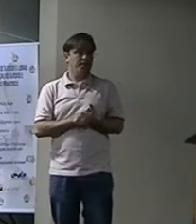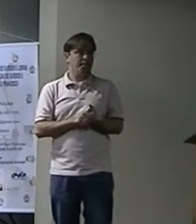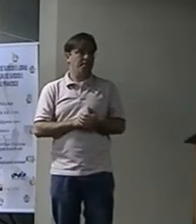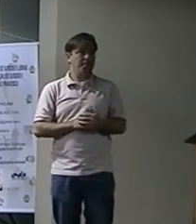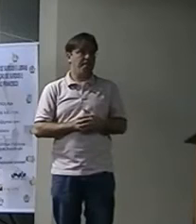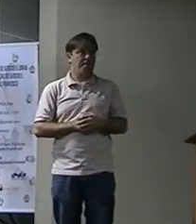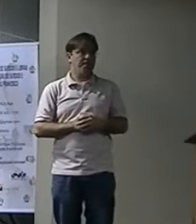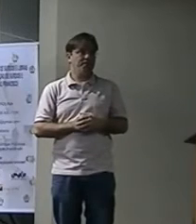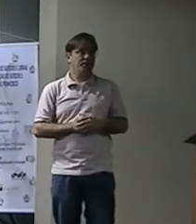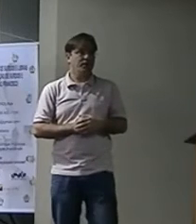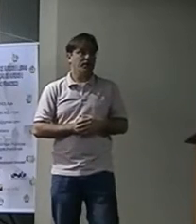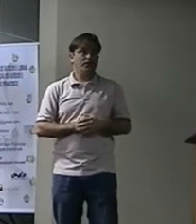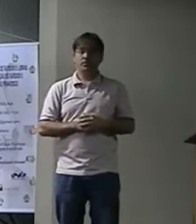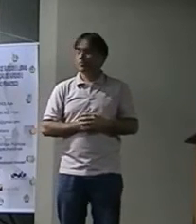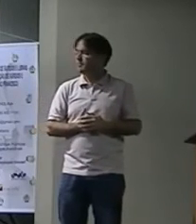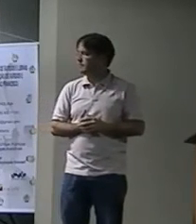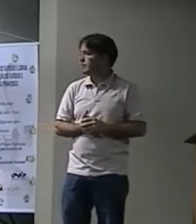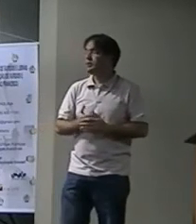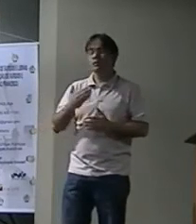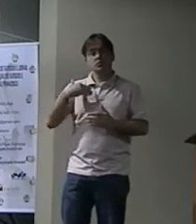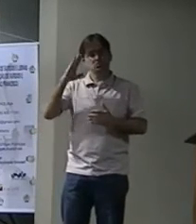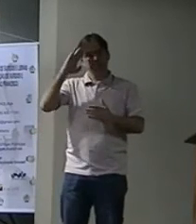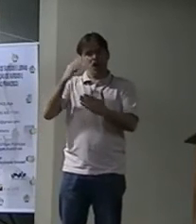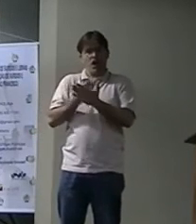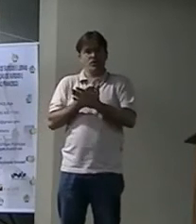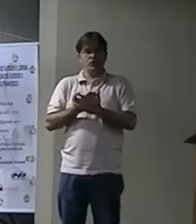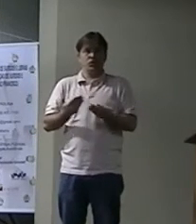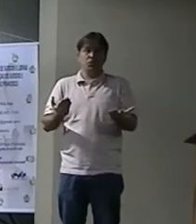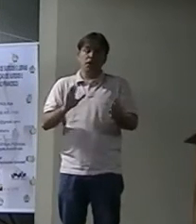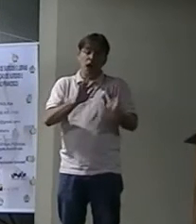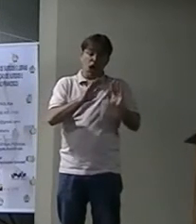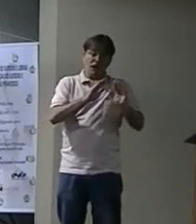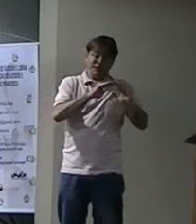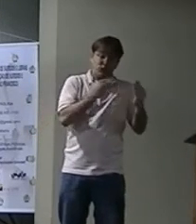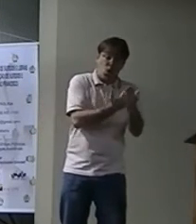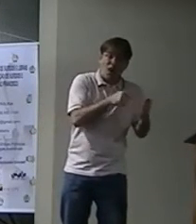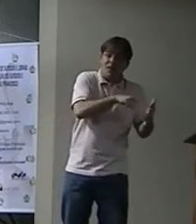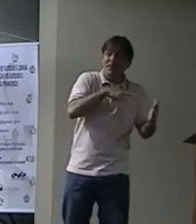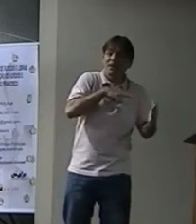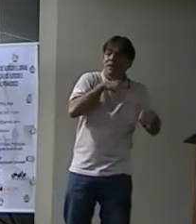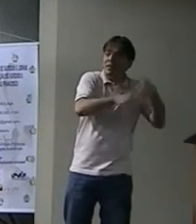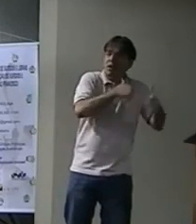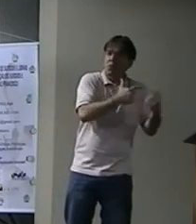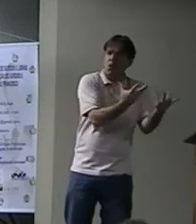aí. Eu creio que seja por aí, não a escola em si, porque a escola tem outras demandas, né?